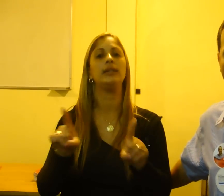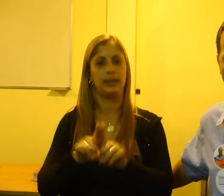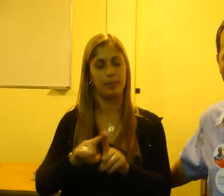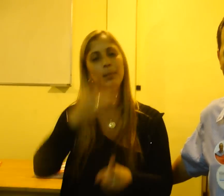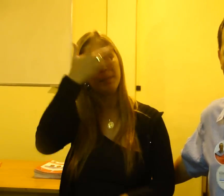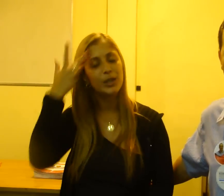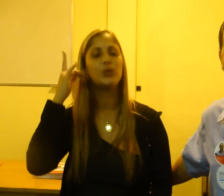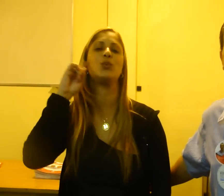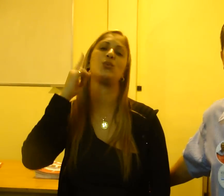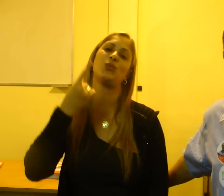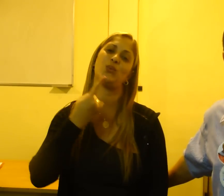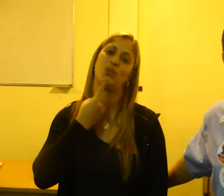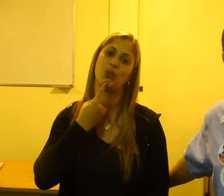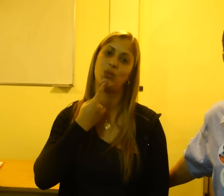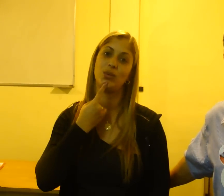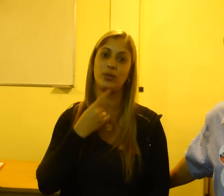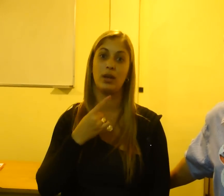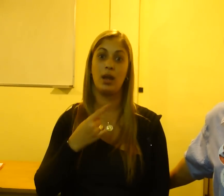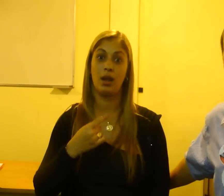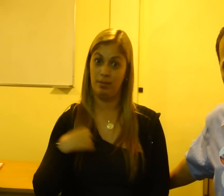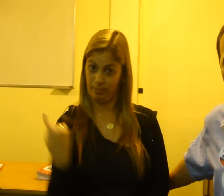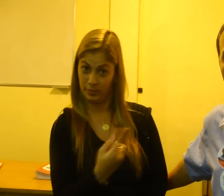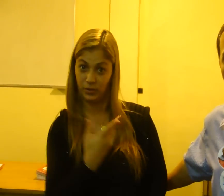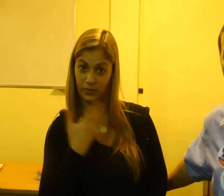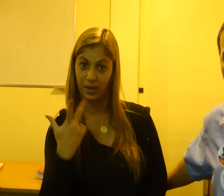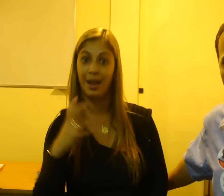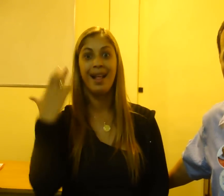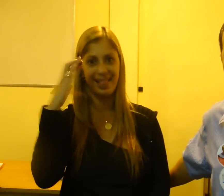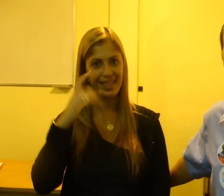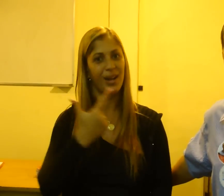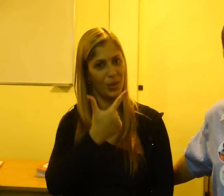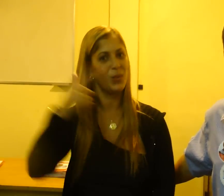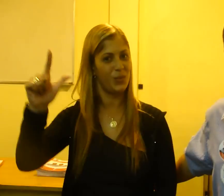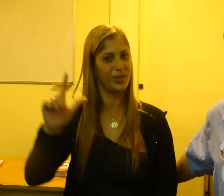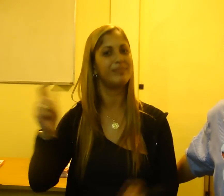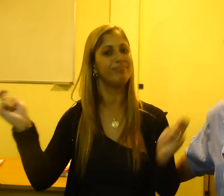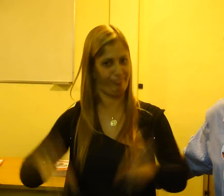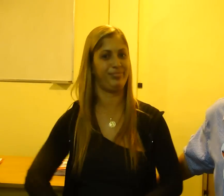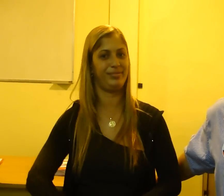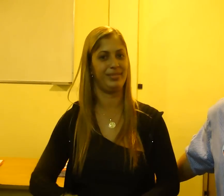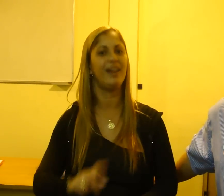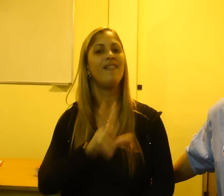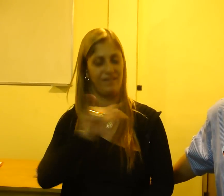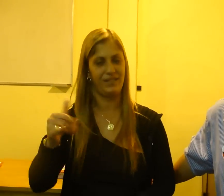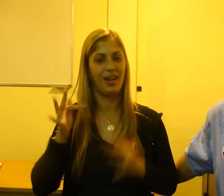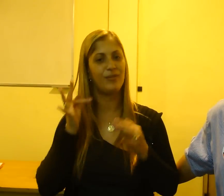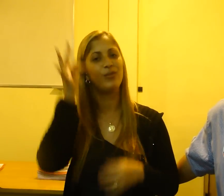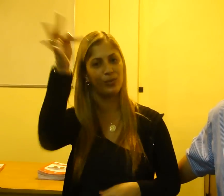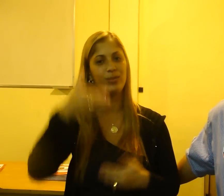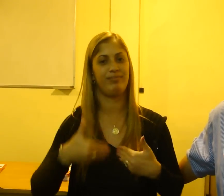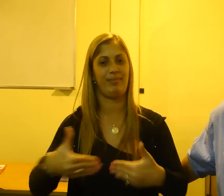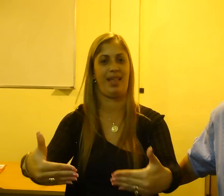a pessoa surda. Como nós temos dito, outra Niterói é possível. Vai acontecer.